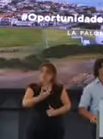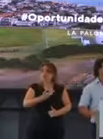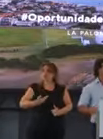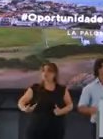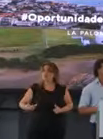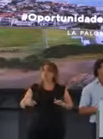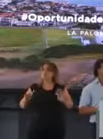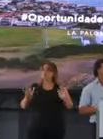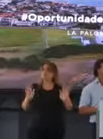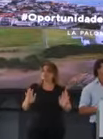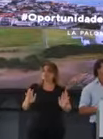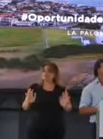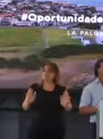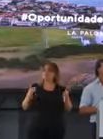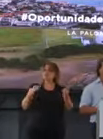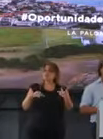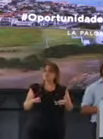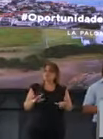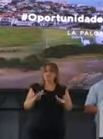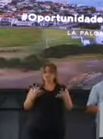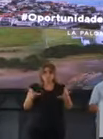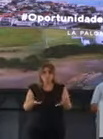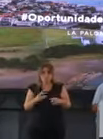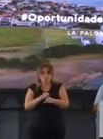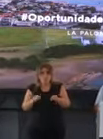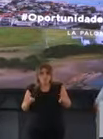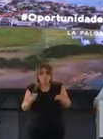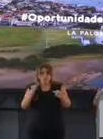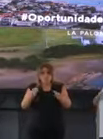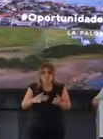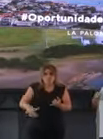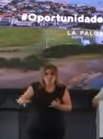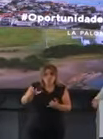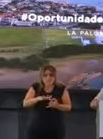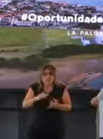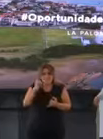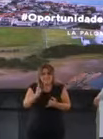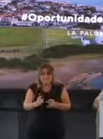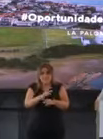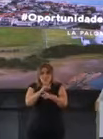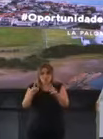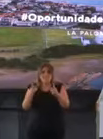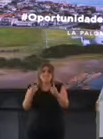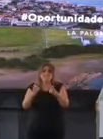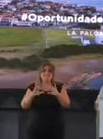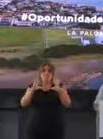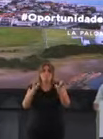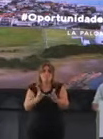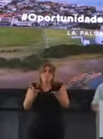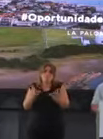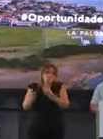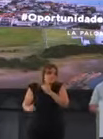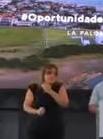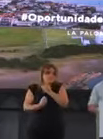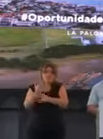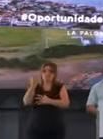confianza? ¿Estamos a la altura de las circunstancias? ¿Estamos a la altura de lo que se requiere en el mundo moderno?